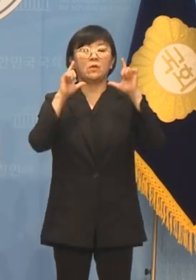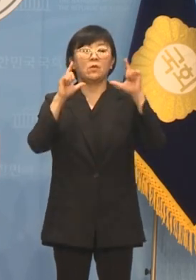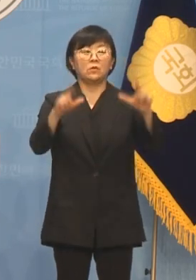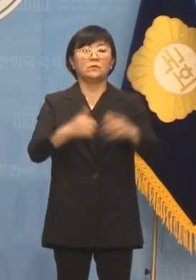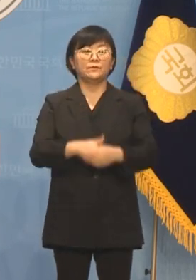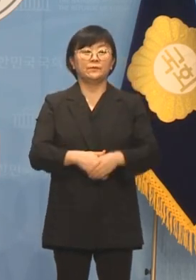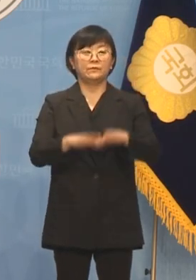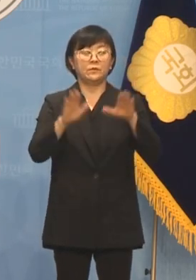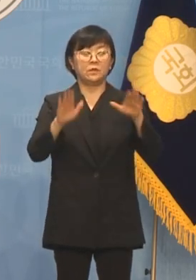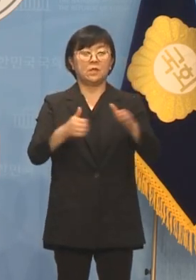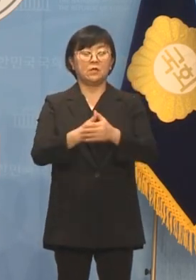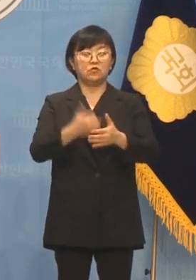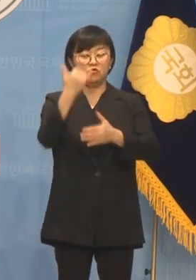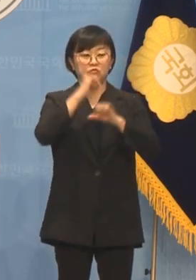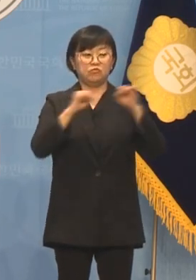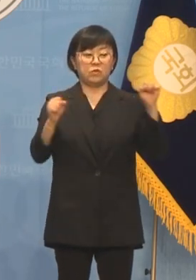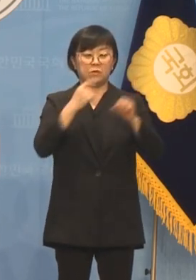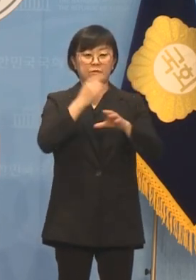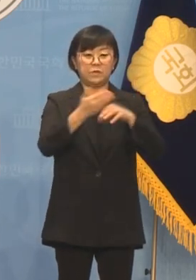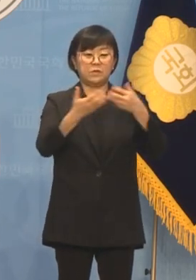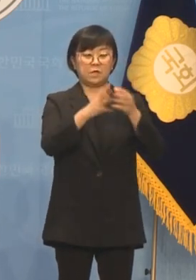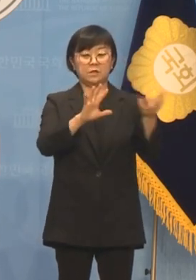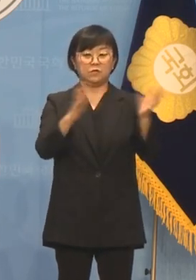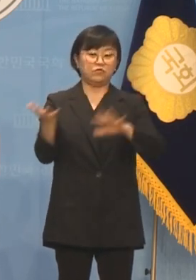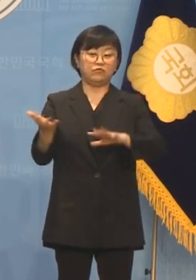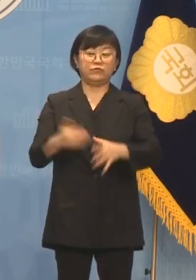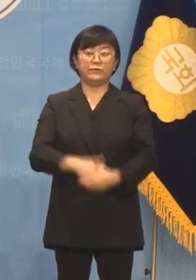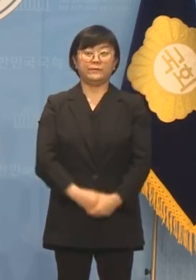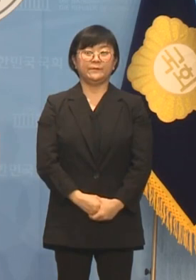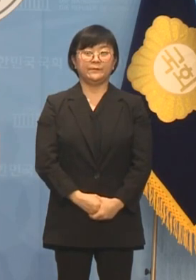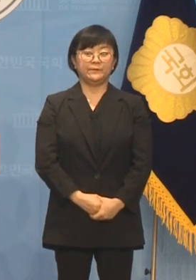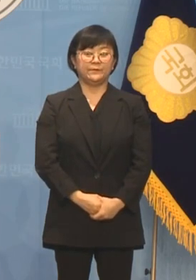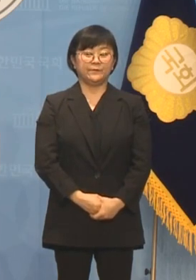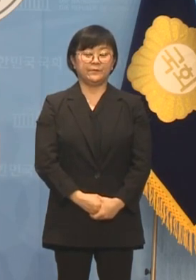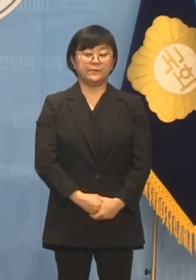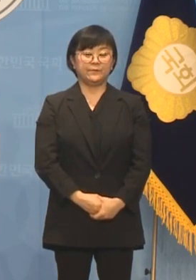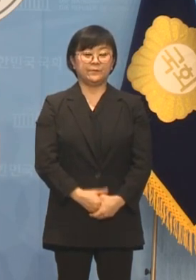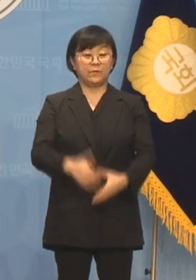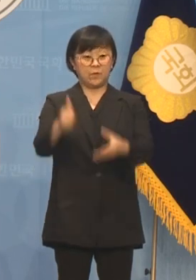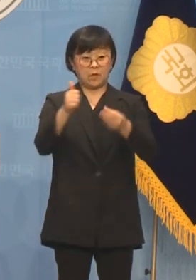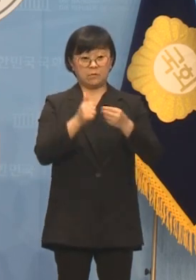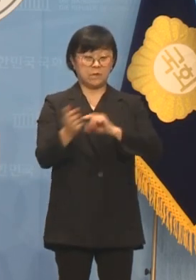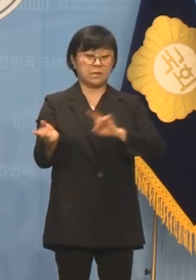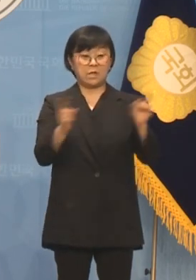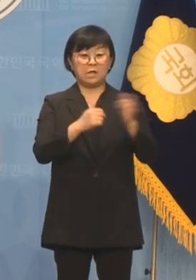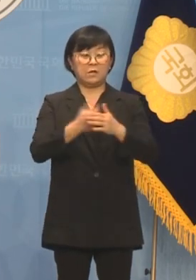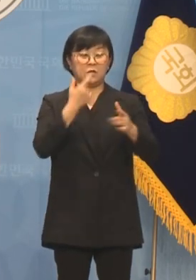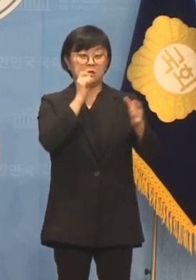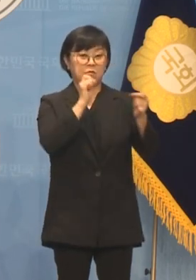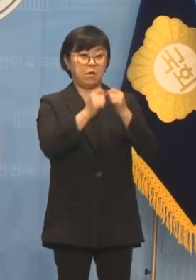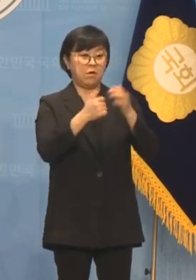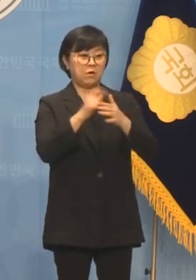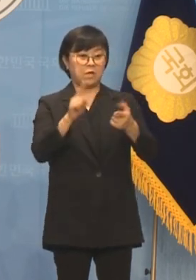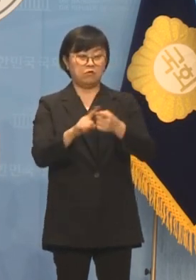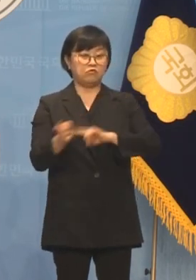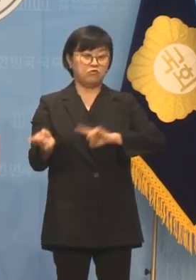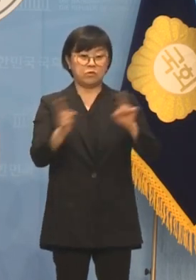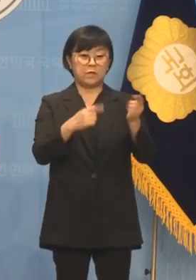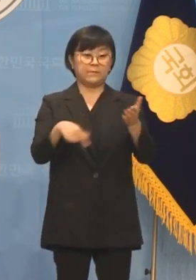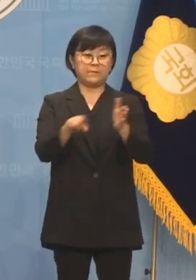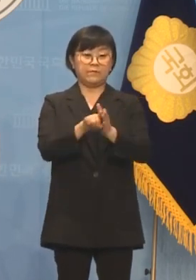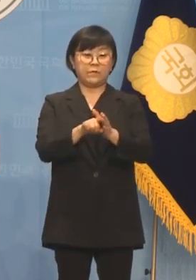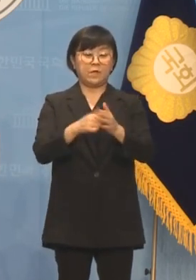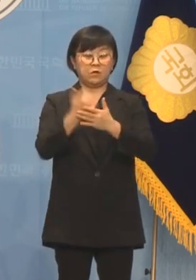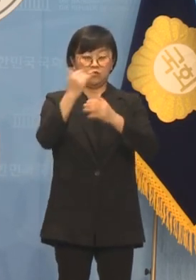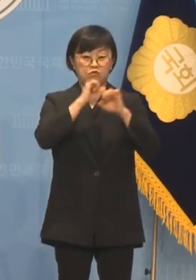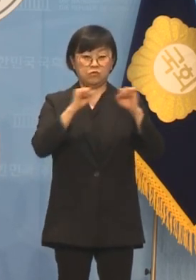이러다 충북에서 민주당 다 죽습니다 영제 살리고 친명 약후보 살리려고